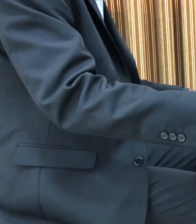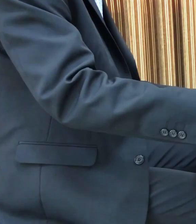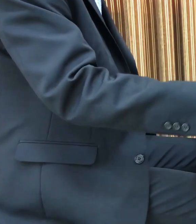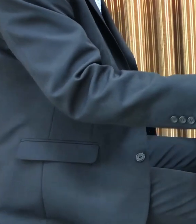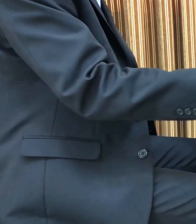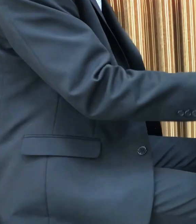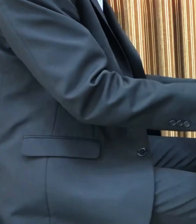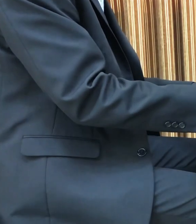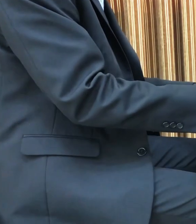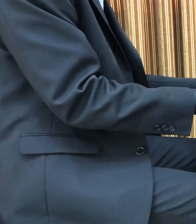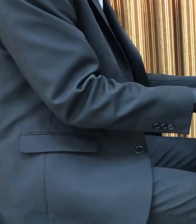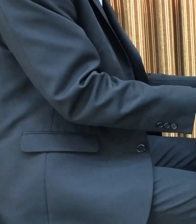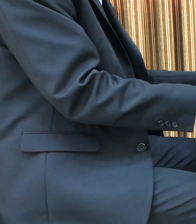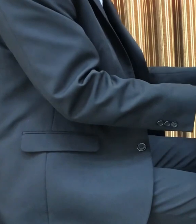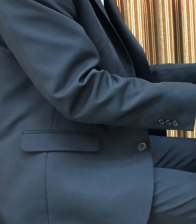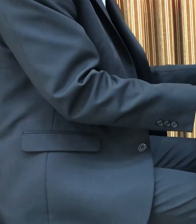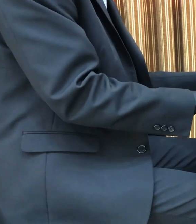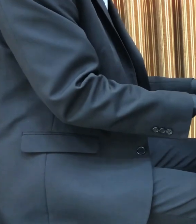2